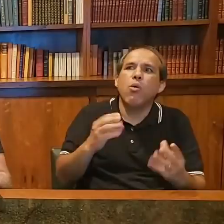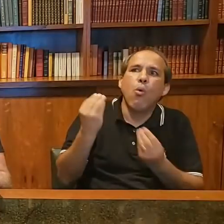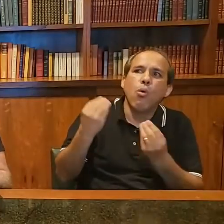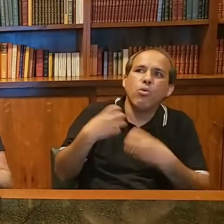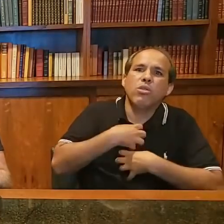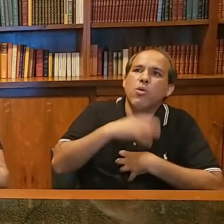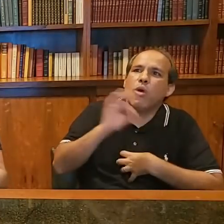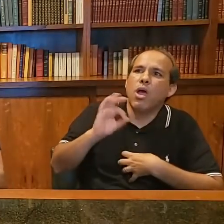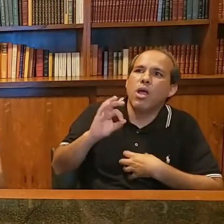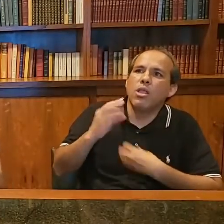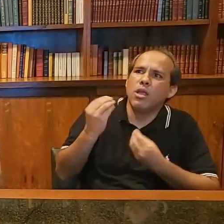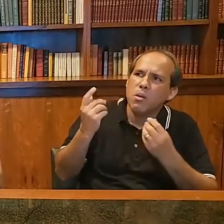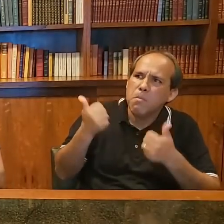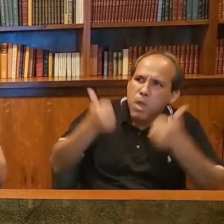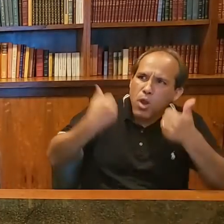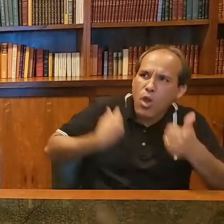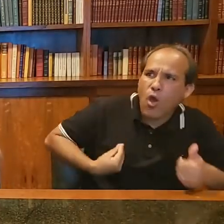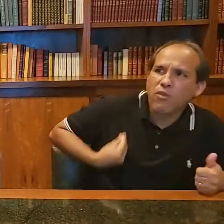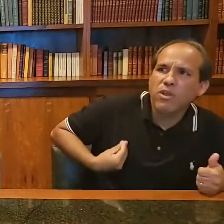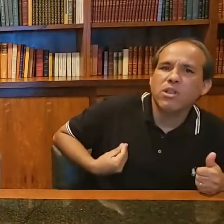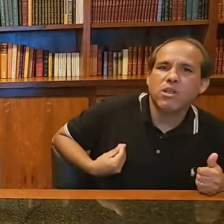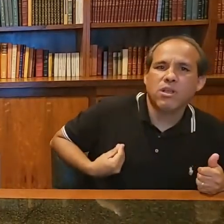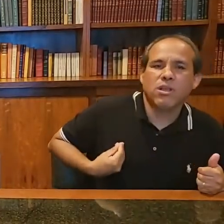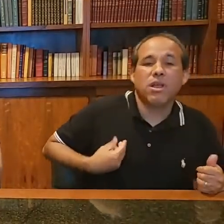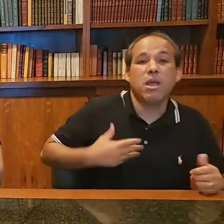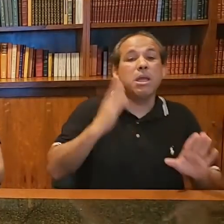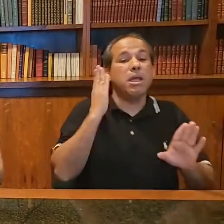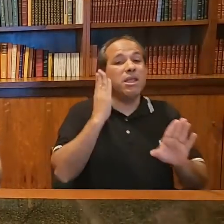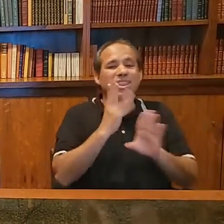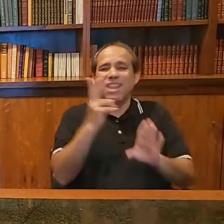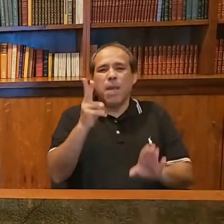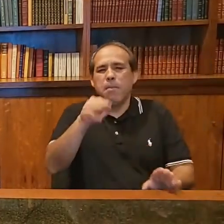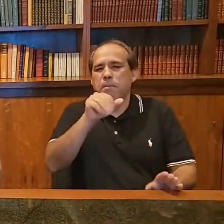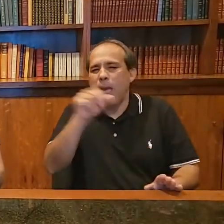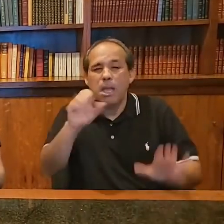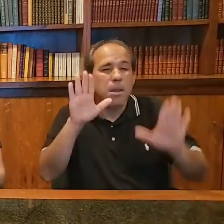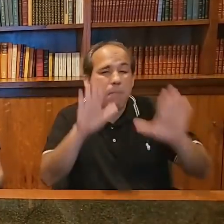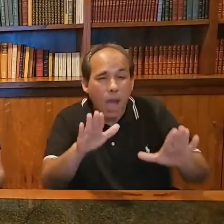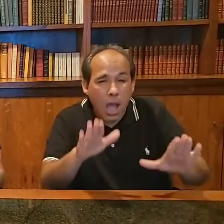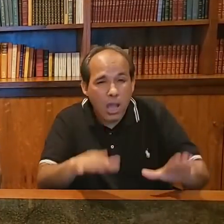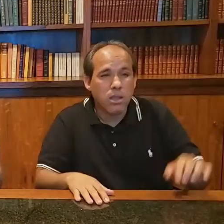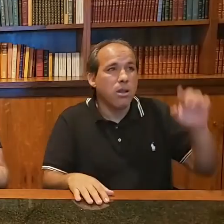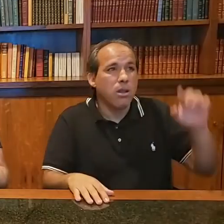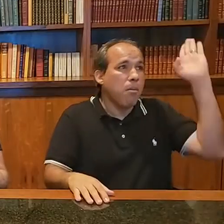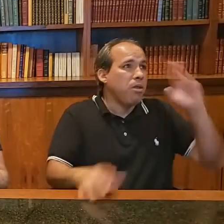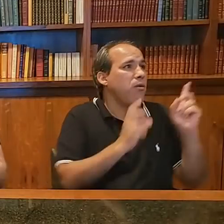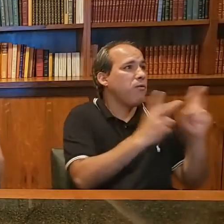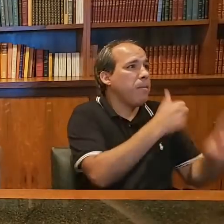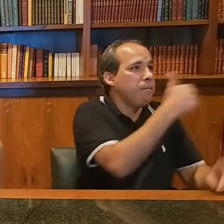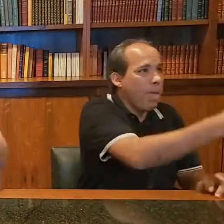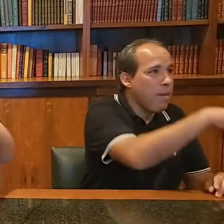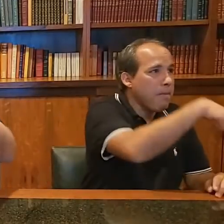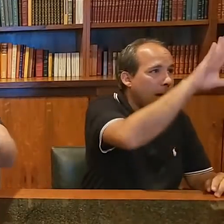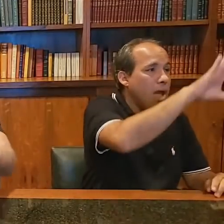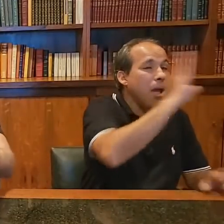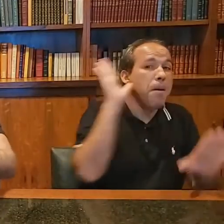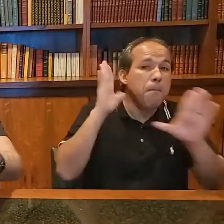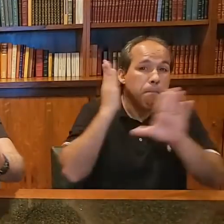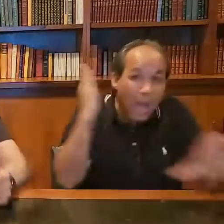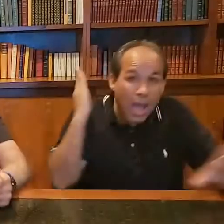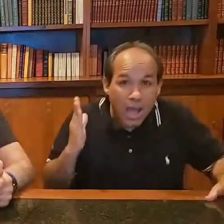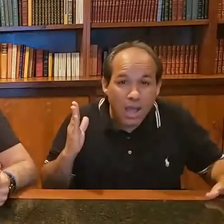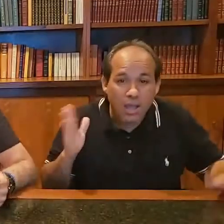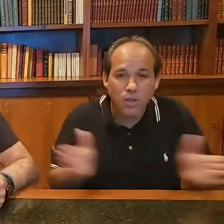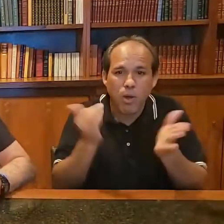Tá? O Brasil está vendendo mais, mas o pobre está comprando menos. É sempre assim. Ou então, fake